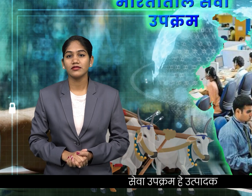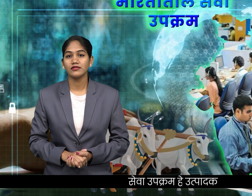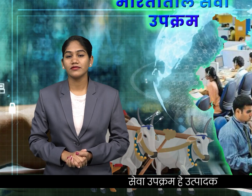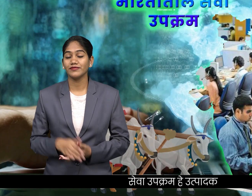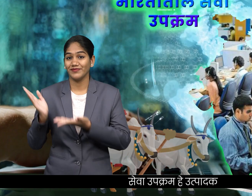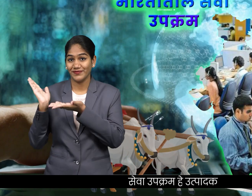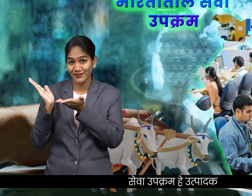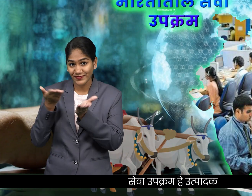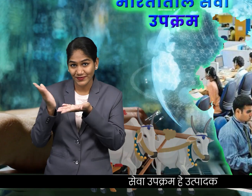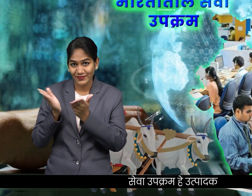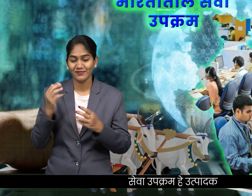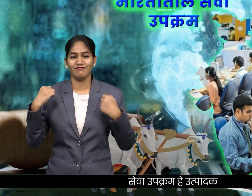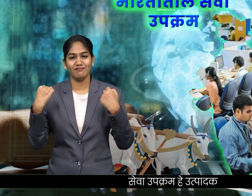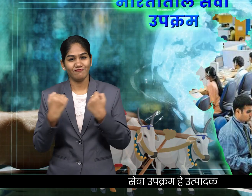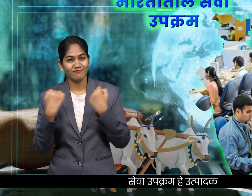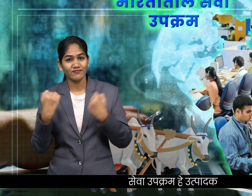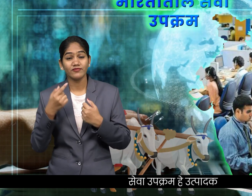सेवा उपक्रम हे